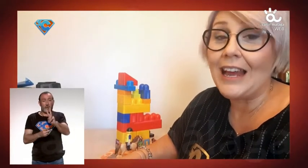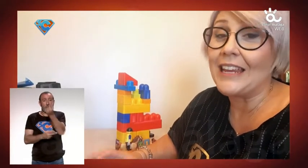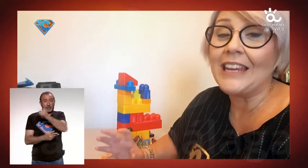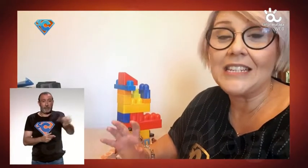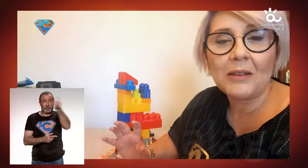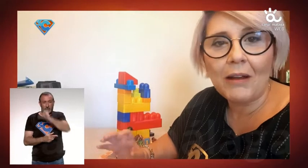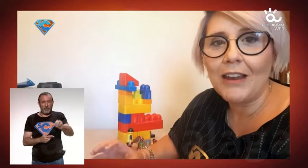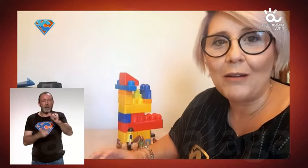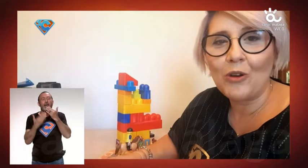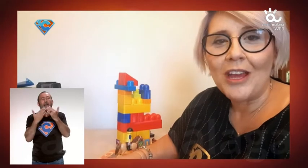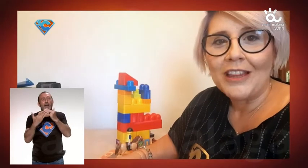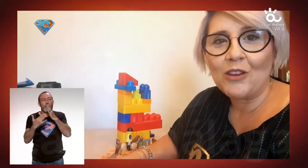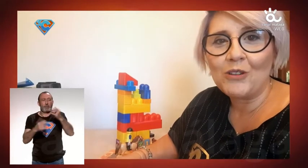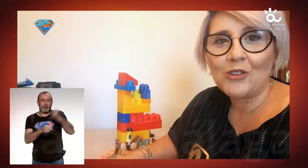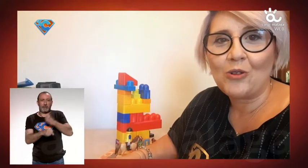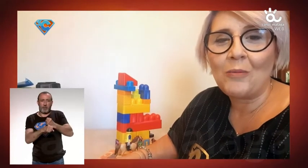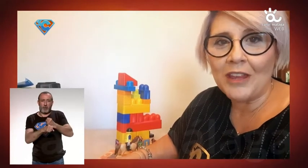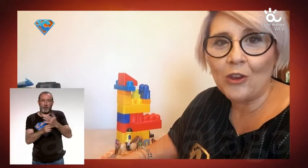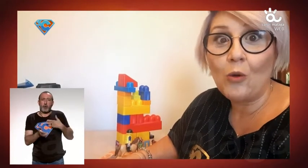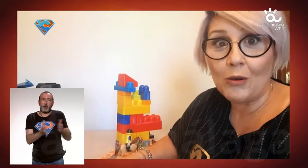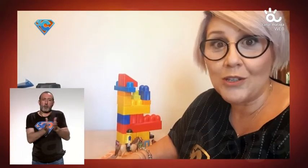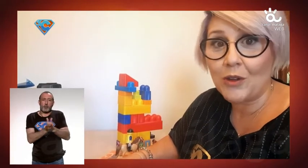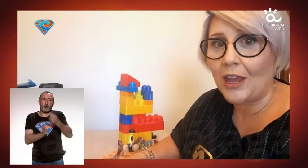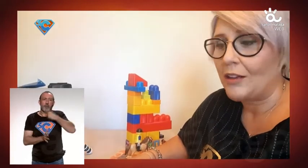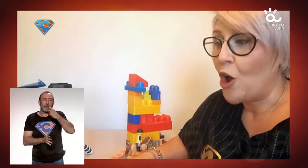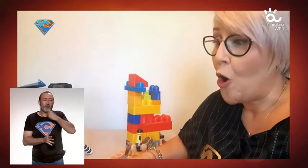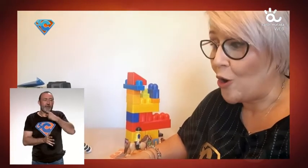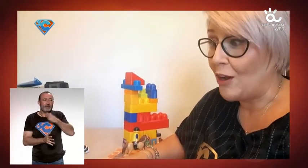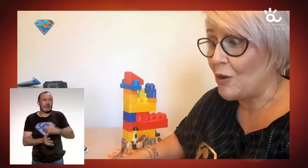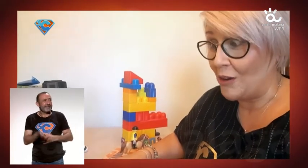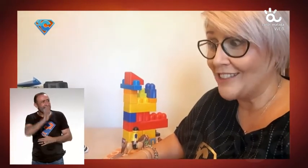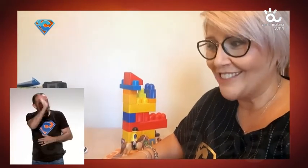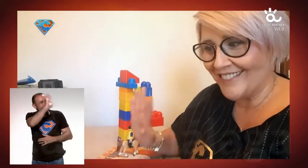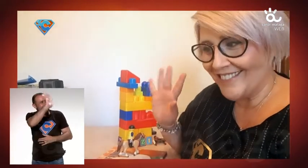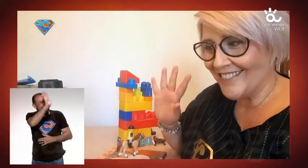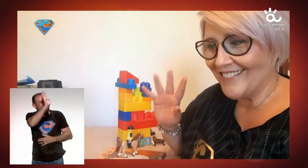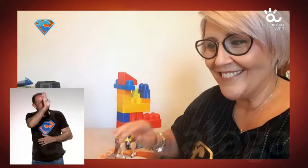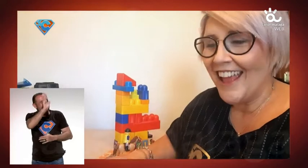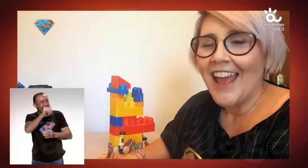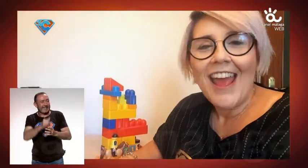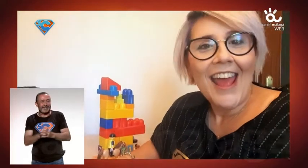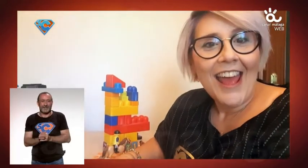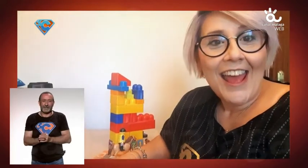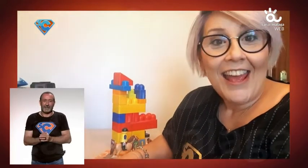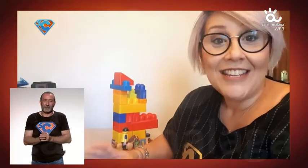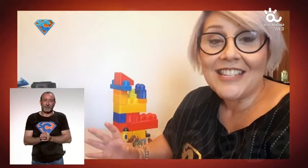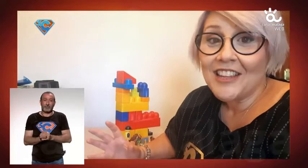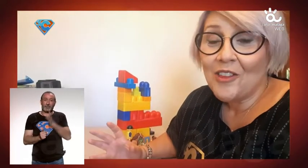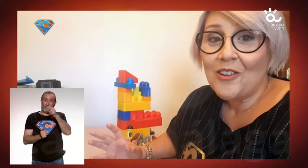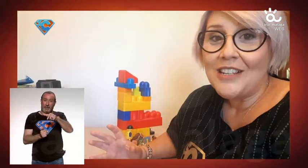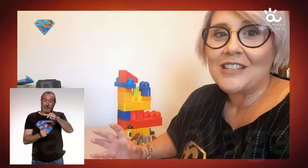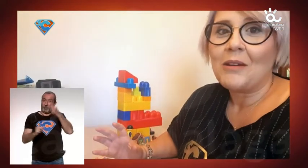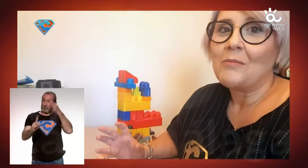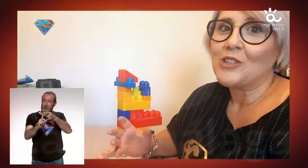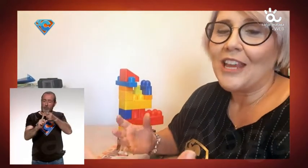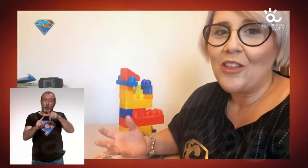gracias a la inestimable labor de nuestro compañero Juan Luis Luque. Hola, Juan Luis. En este